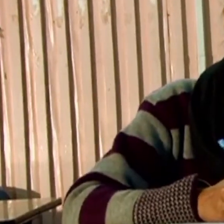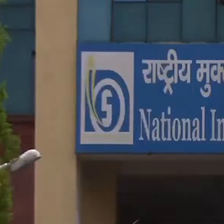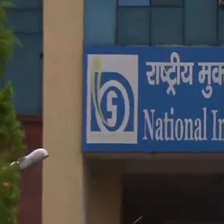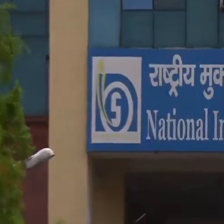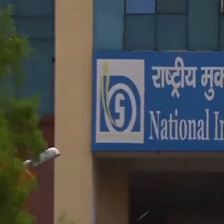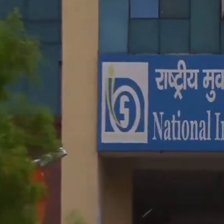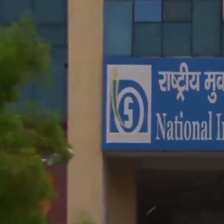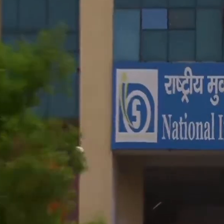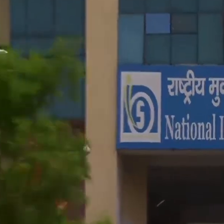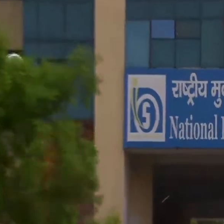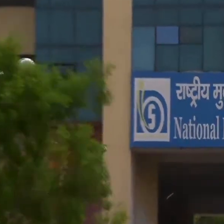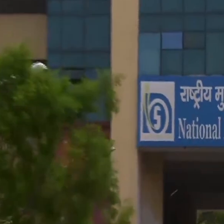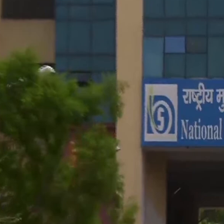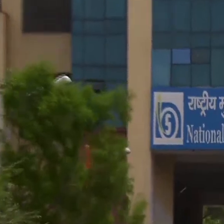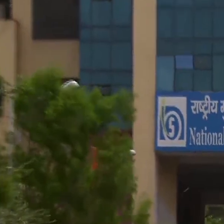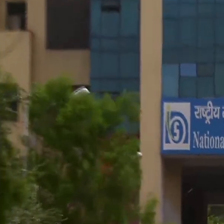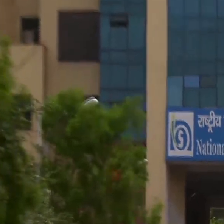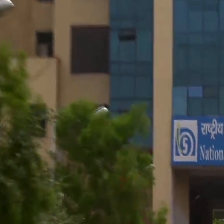विद्यालय जो मुक्त हो।